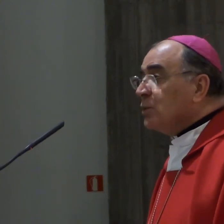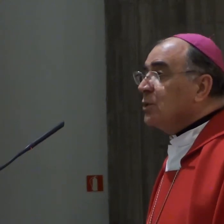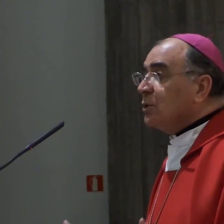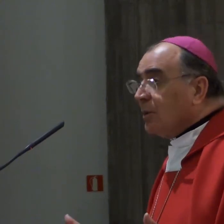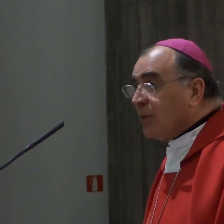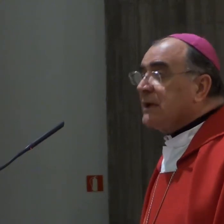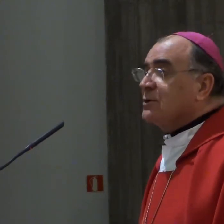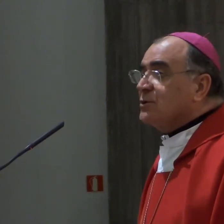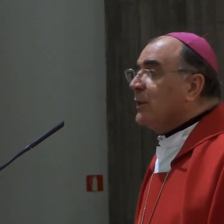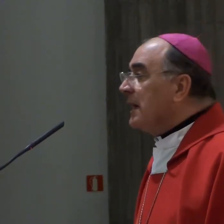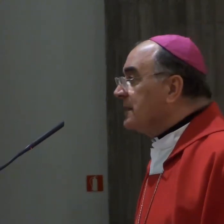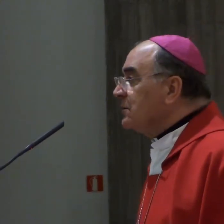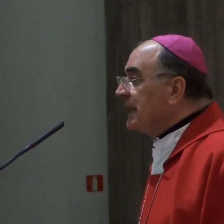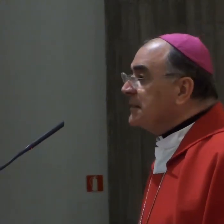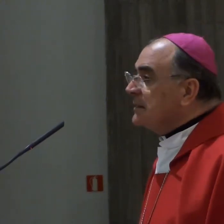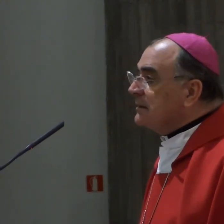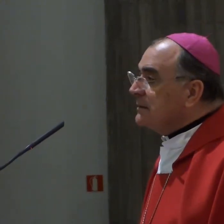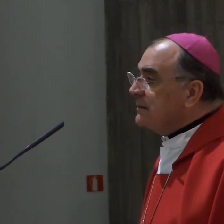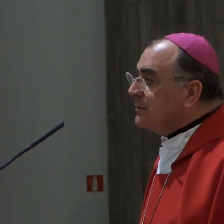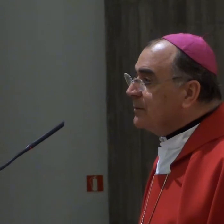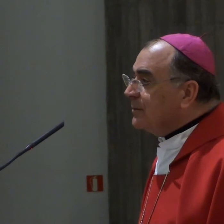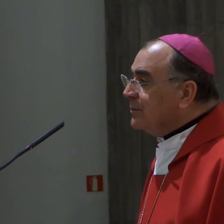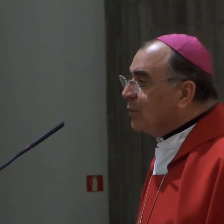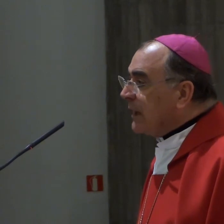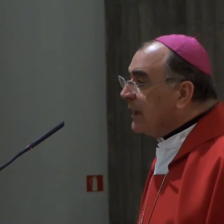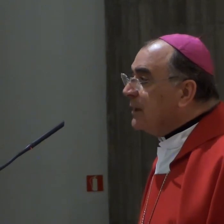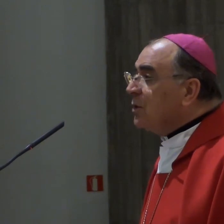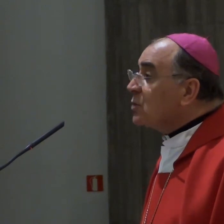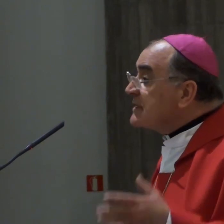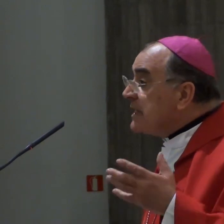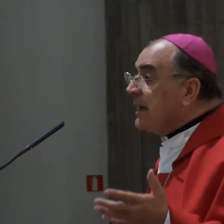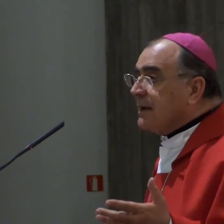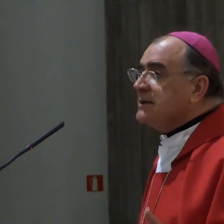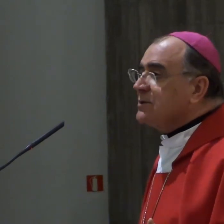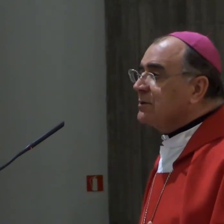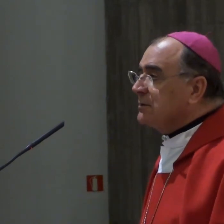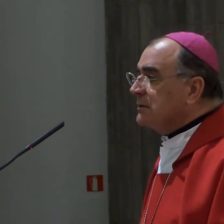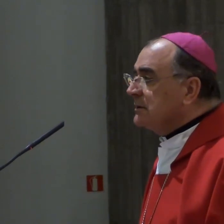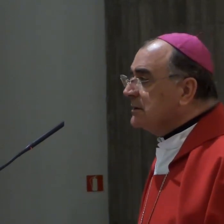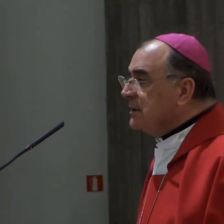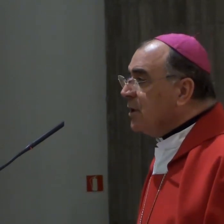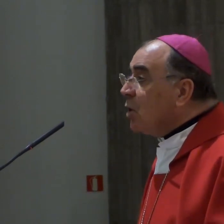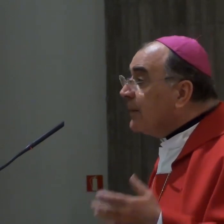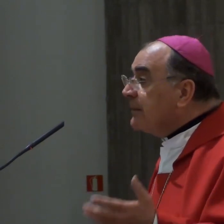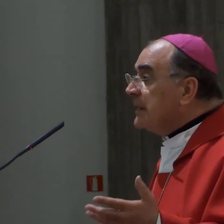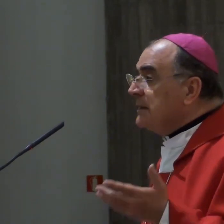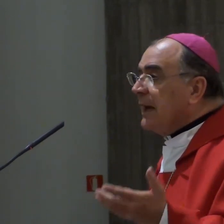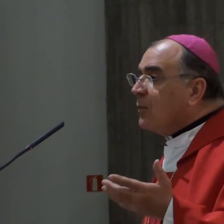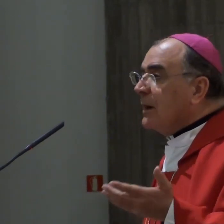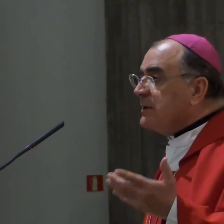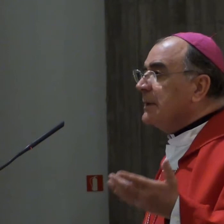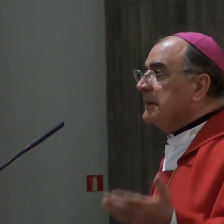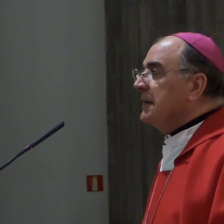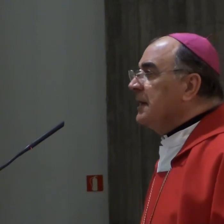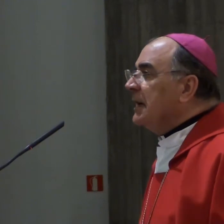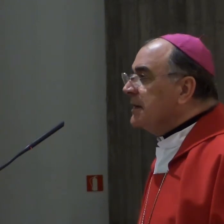el mundo lo puede Construir la ciudad porque no sigue a Cristo no bebe